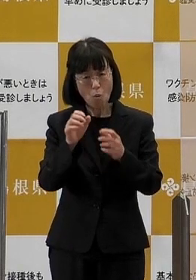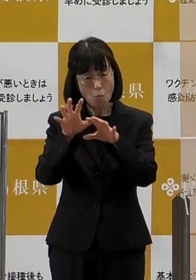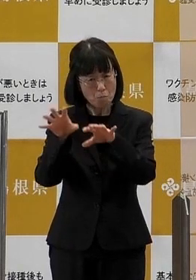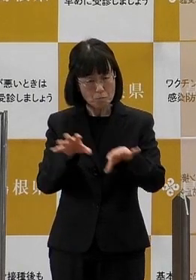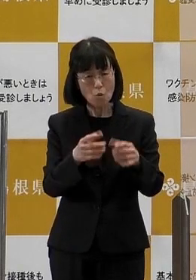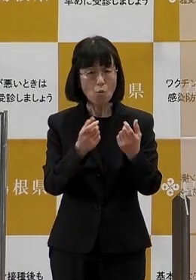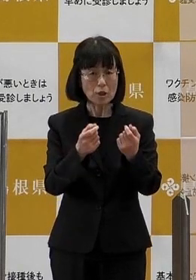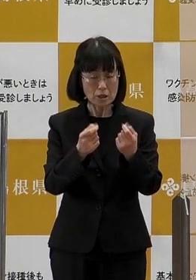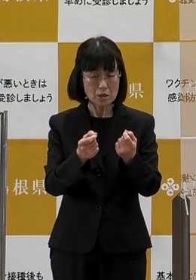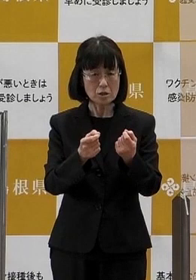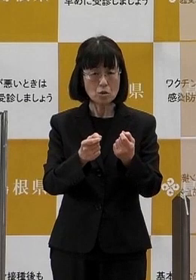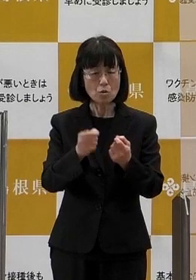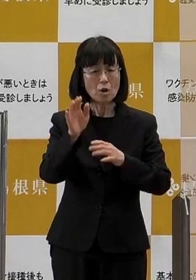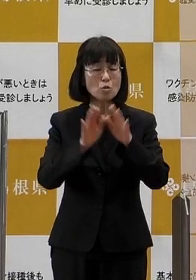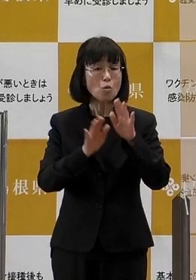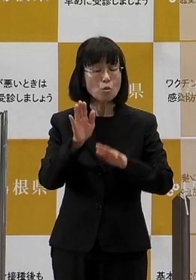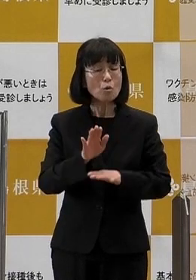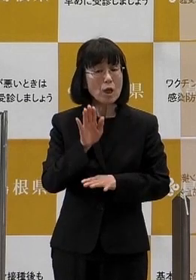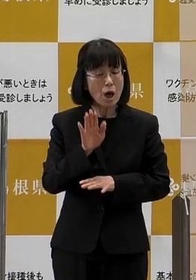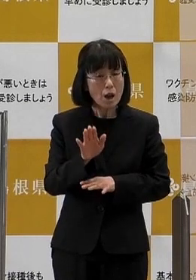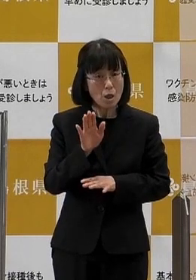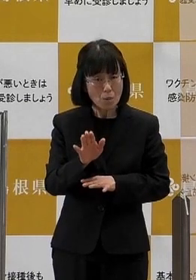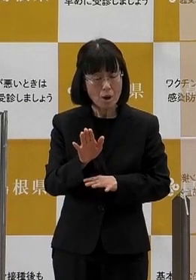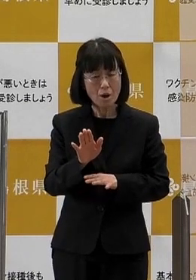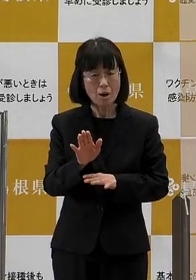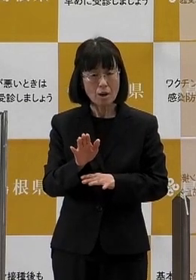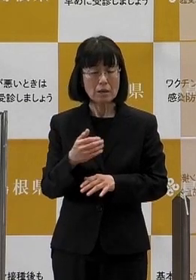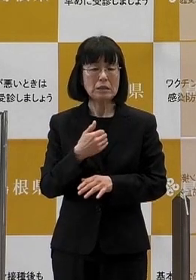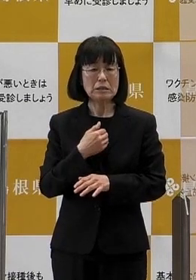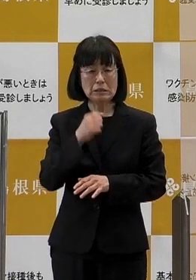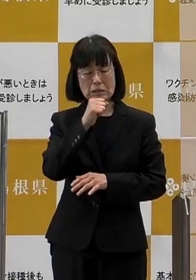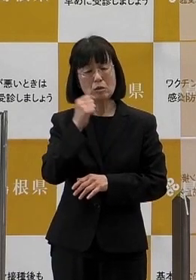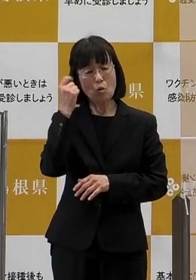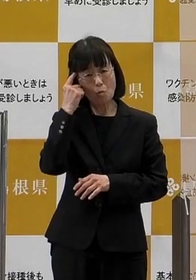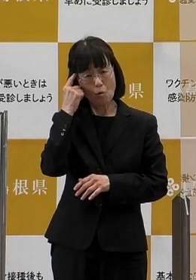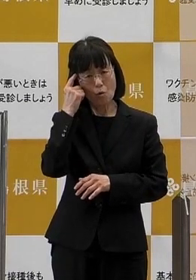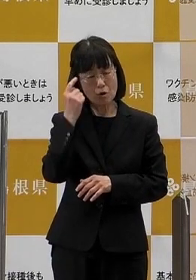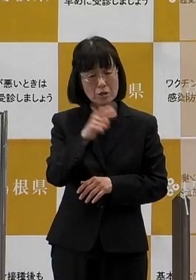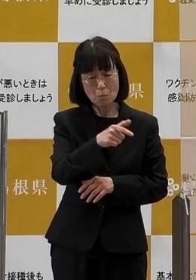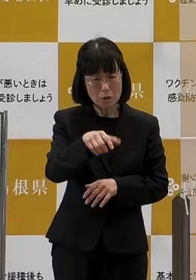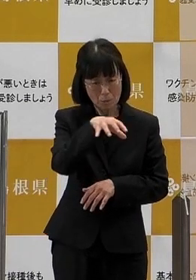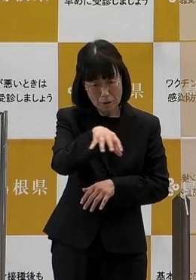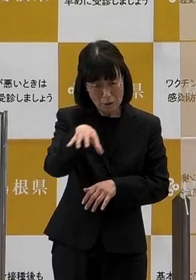なことはなくなりますけど、それまでの間は、まあ、いろんな立場の方が、